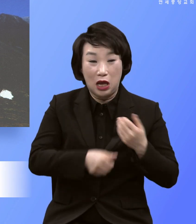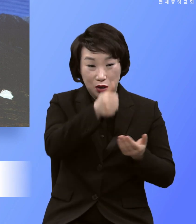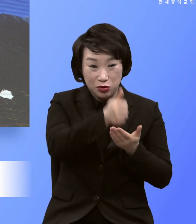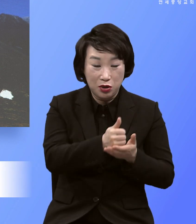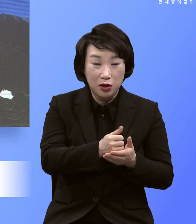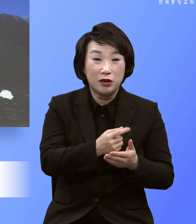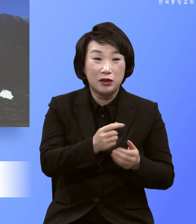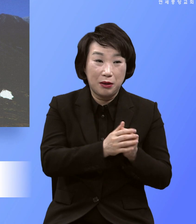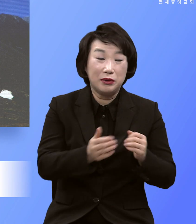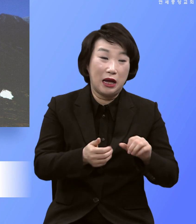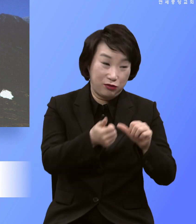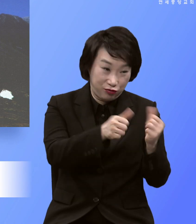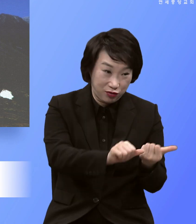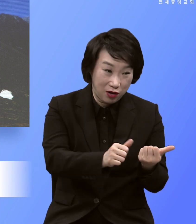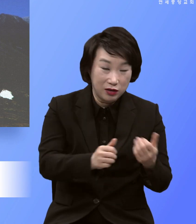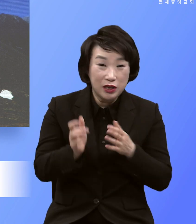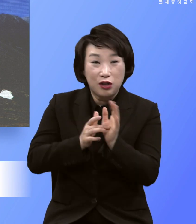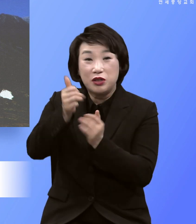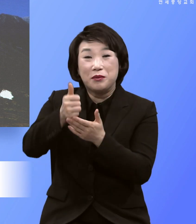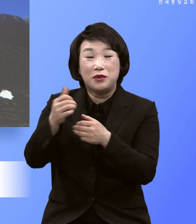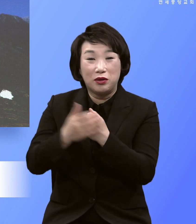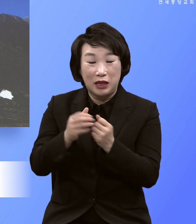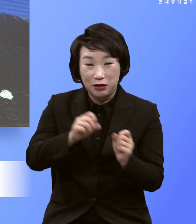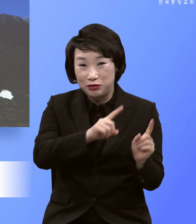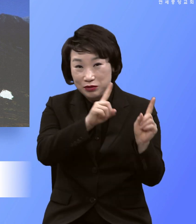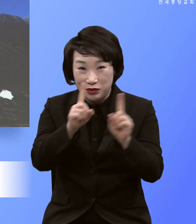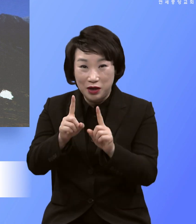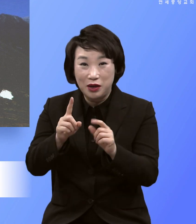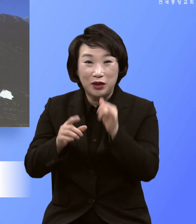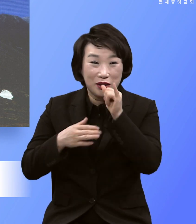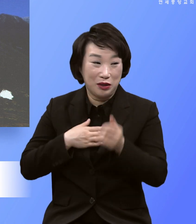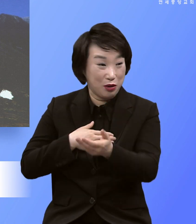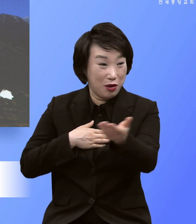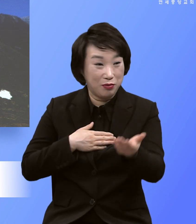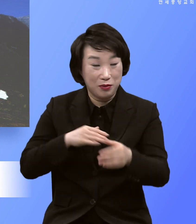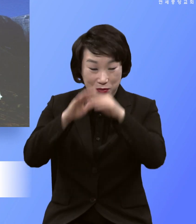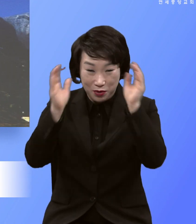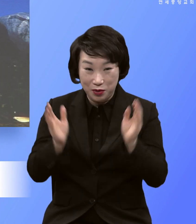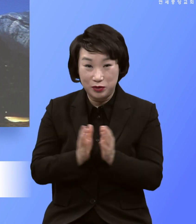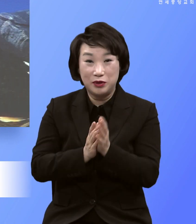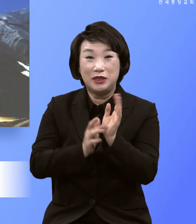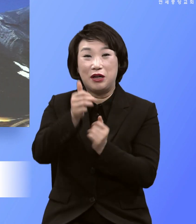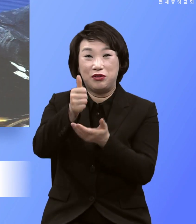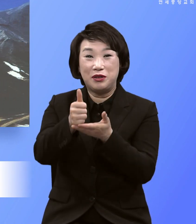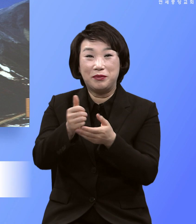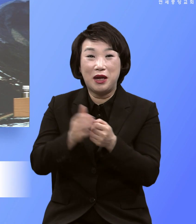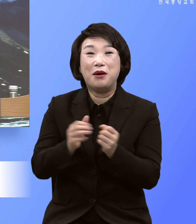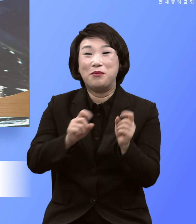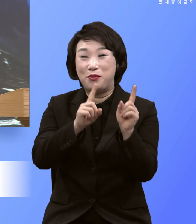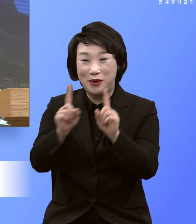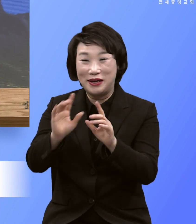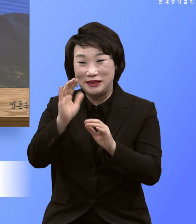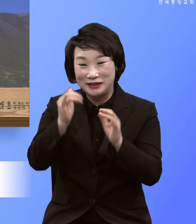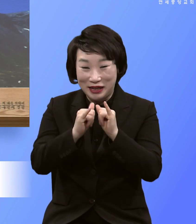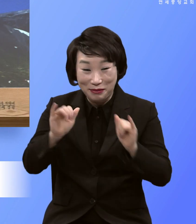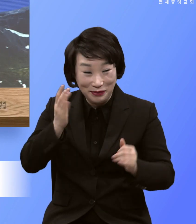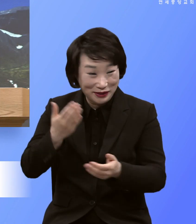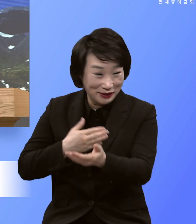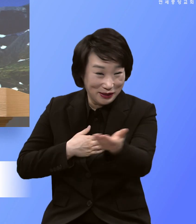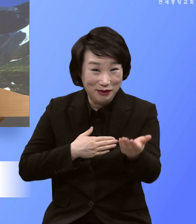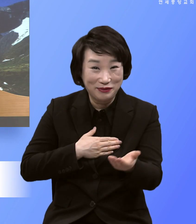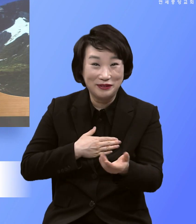죄로 죽고 예수로 산 부활. 여러분들은 다 예수 때문에 부활한 사람들입니다.